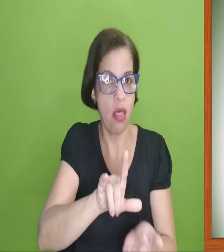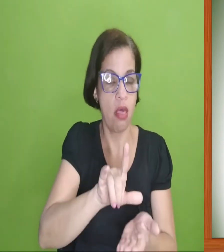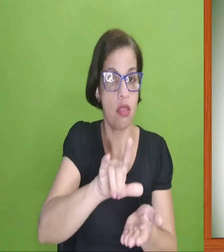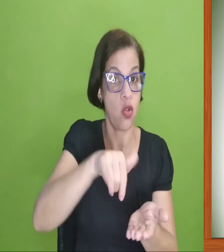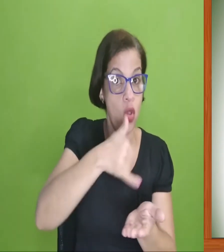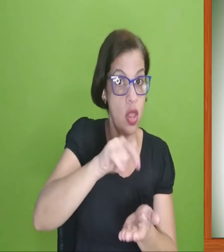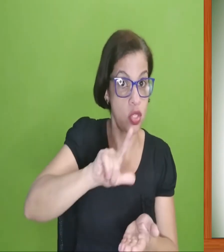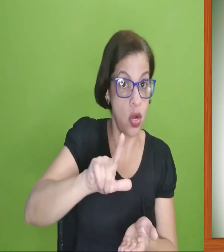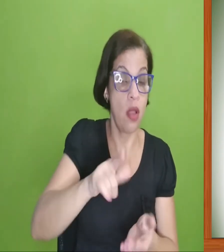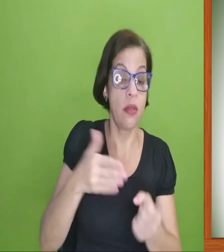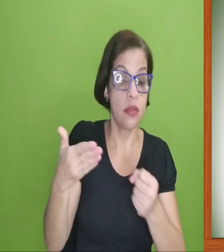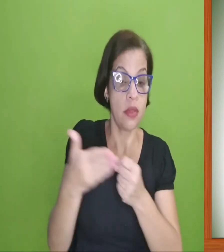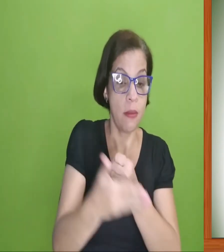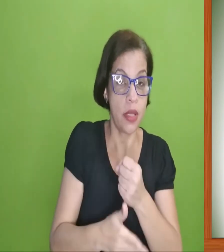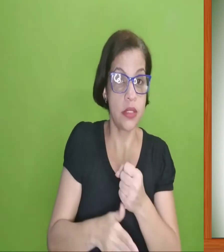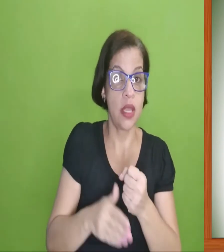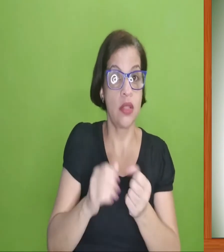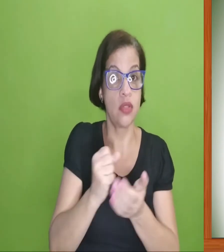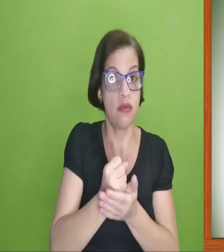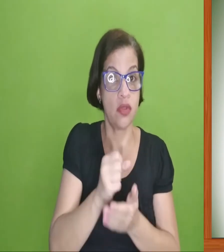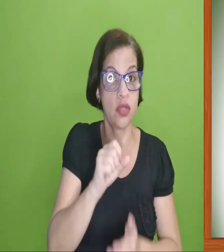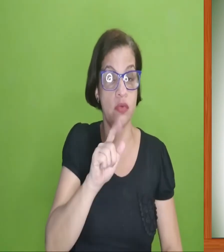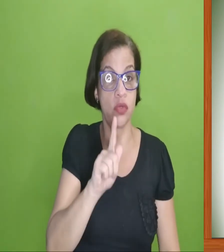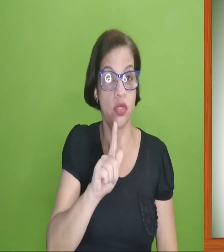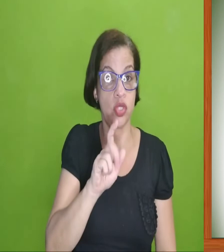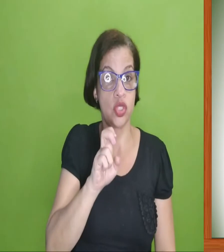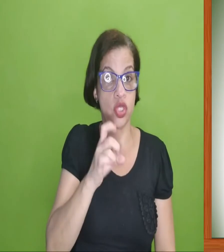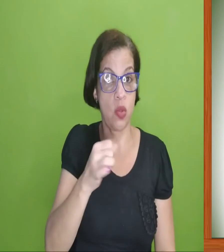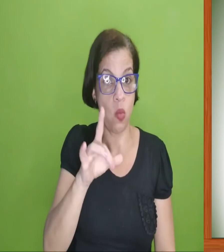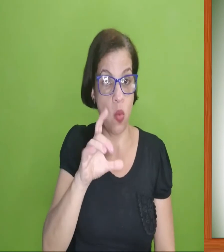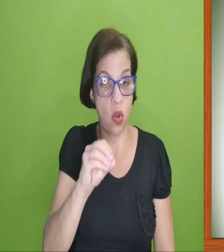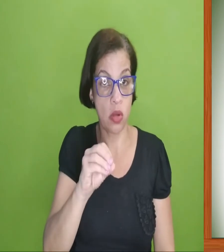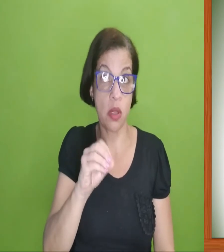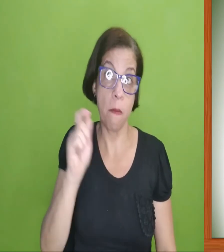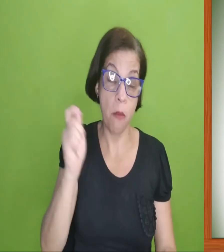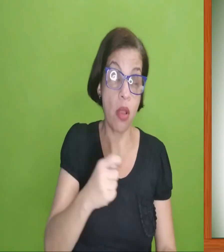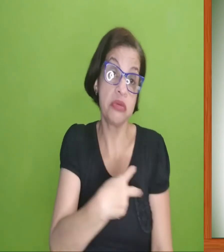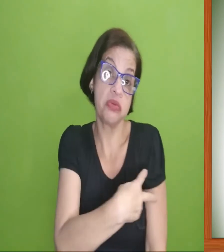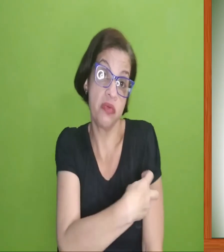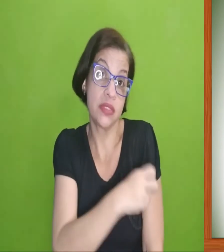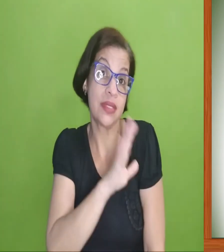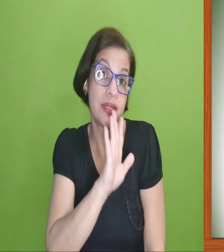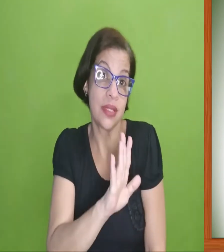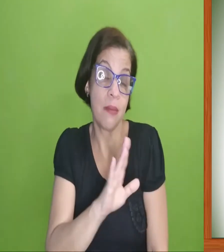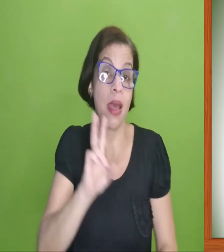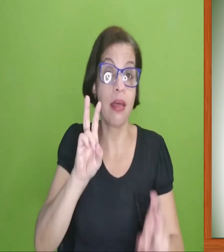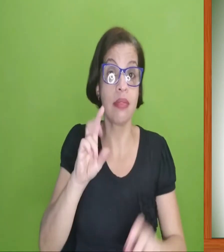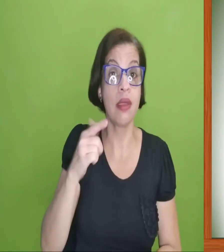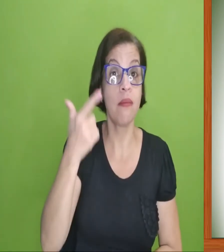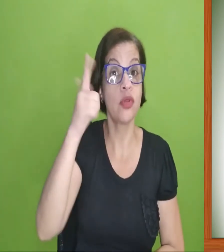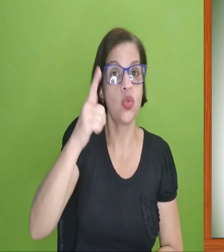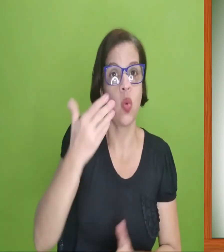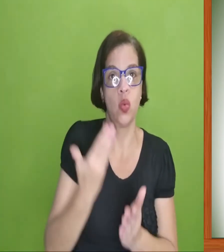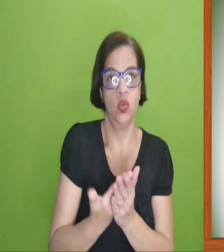deles baseados na farmacogenômica, são grandes, inclusive uma possível vacina, mas isso será tema de